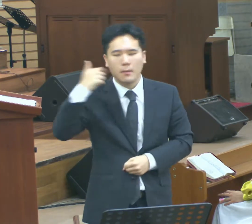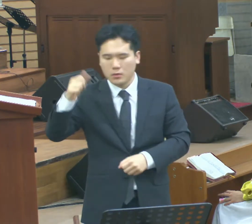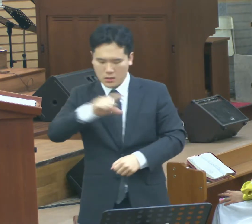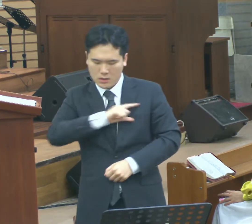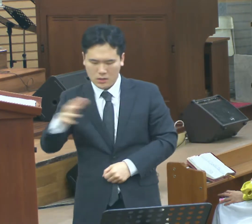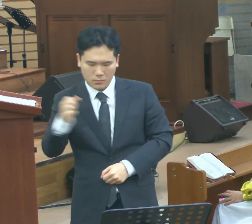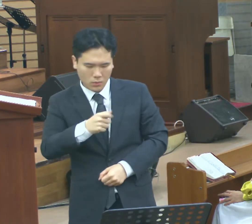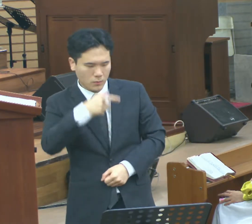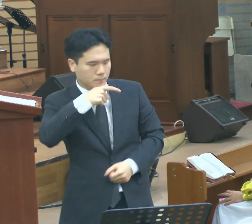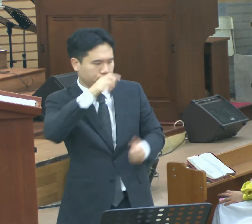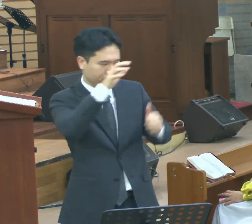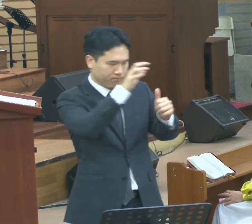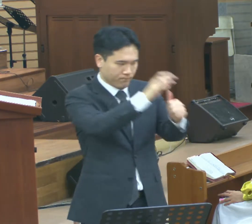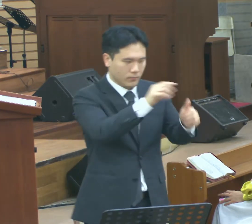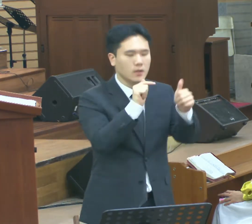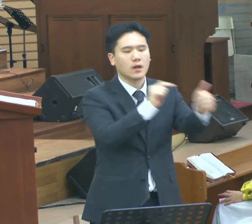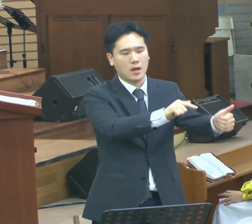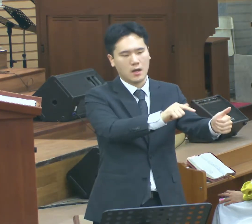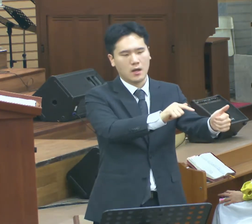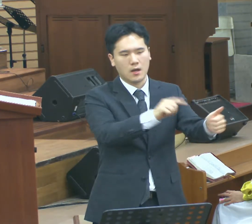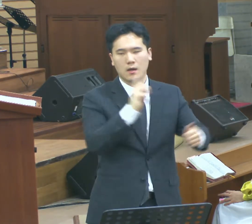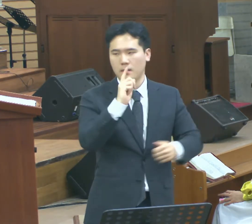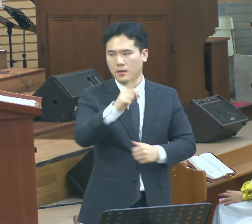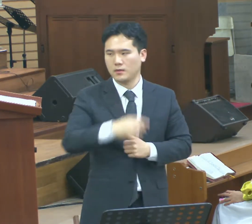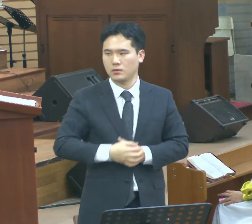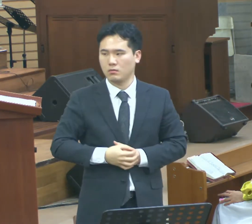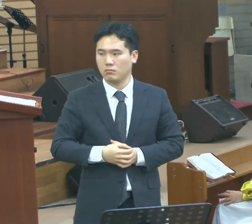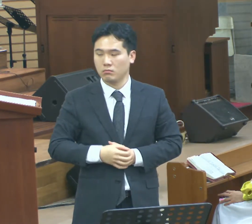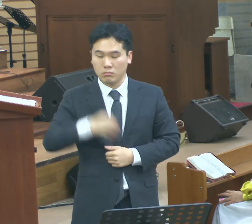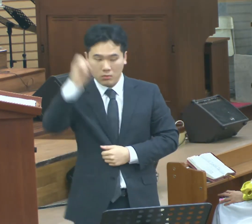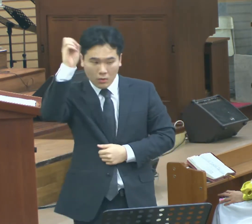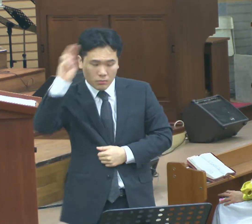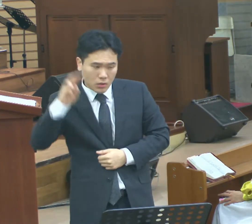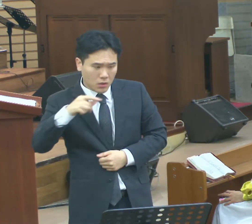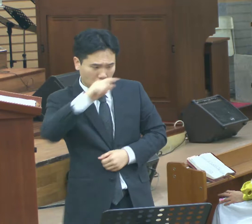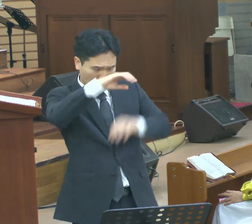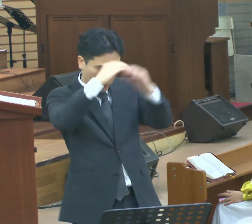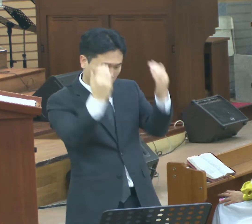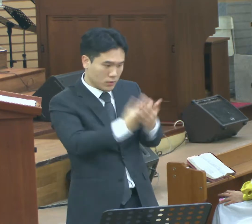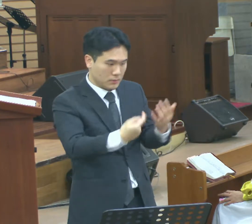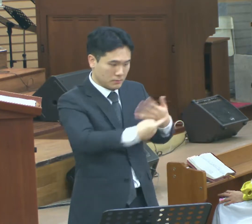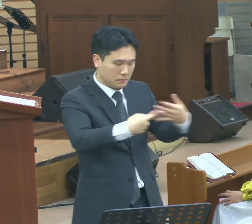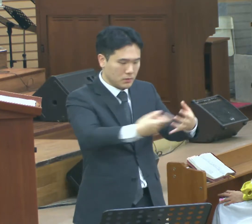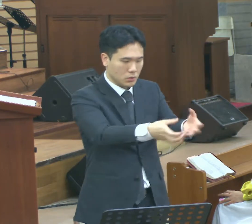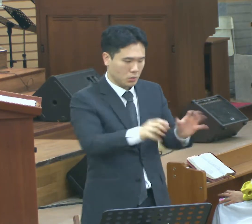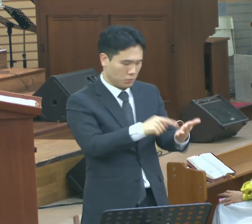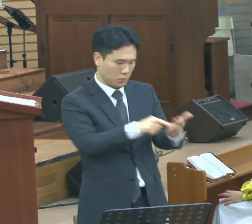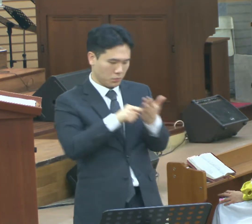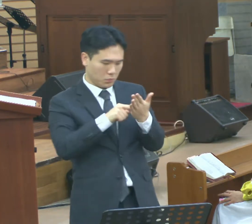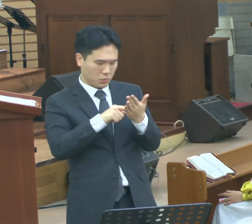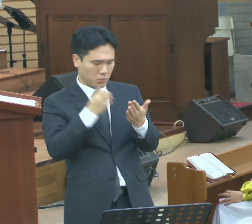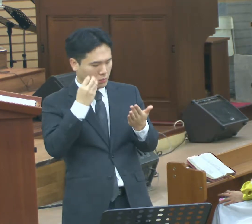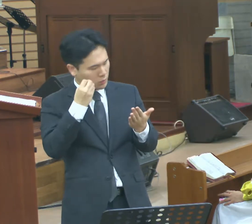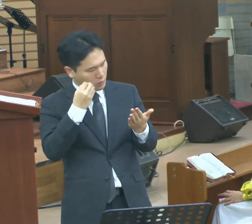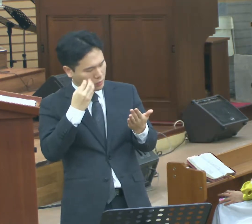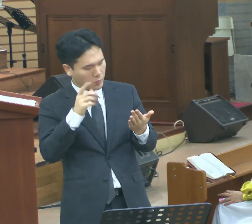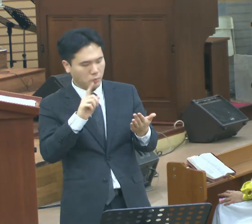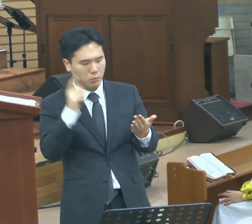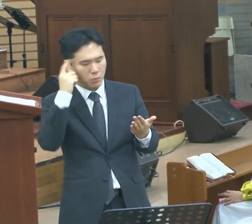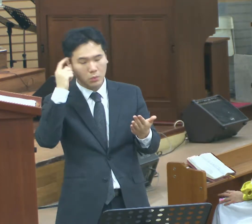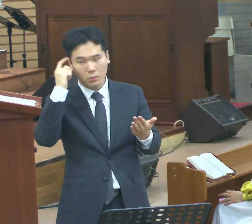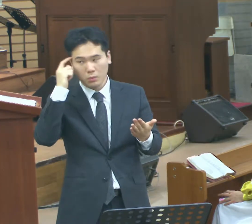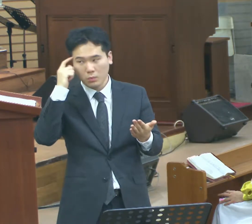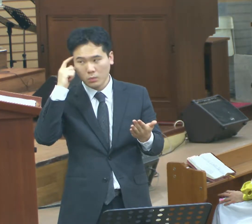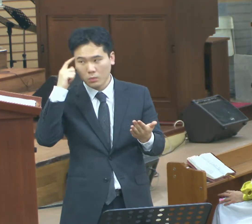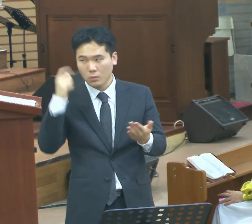그랬어요. 갑자기 모든 민족이 왜 나옵니까? 모든 민족은 예수님이 갑자기 하신 말씀이 아니고 구약 성경에